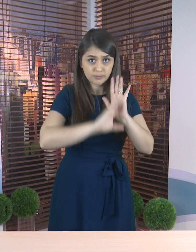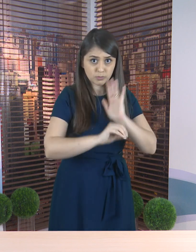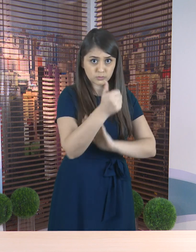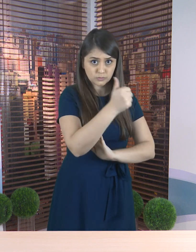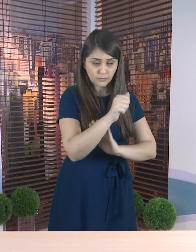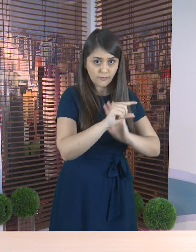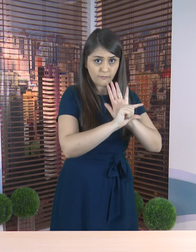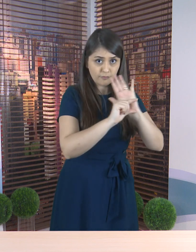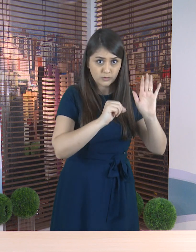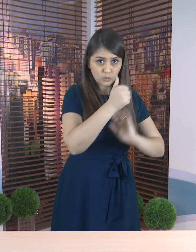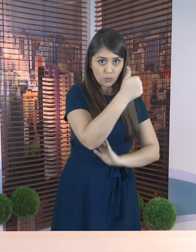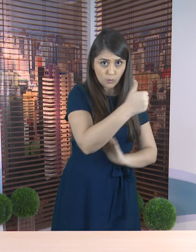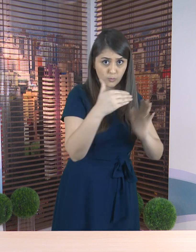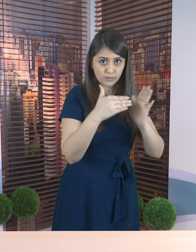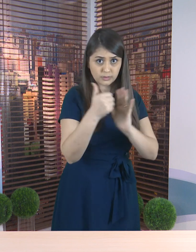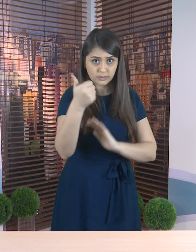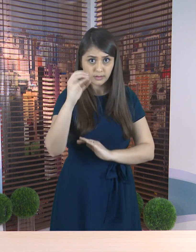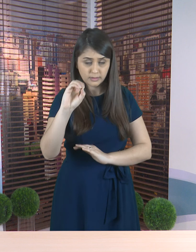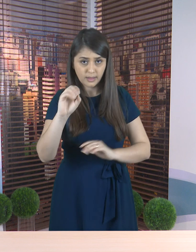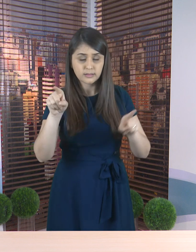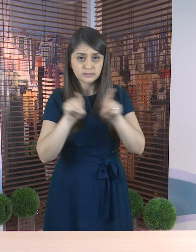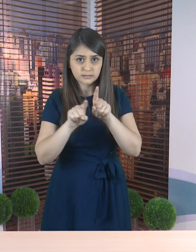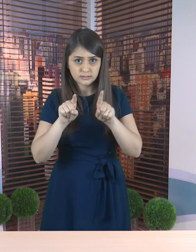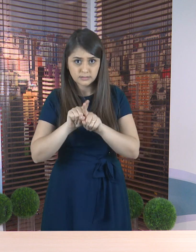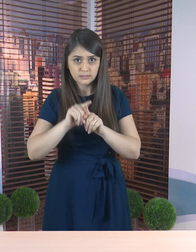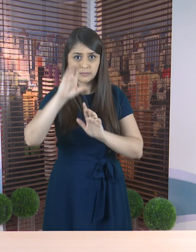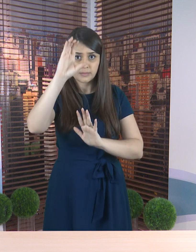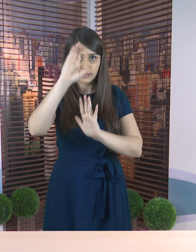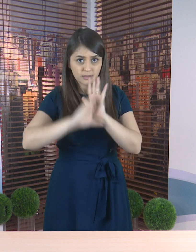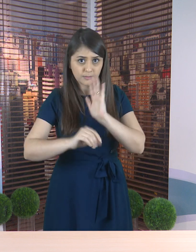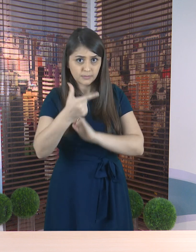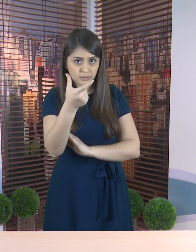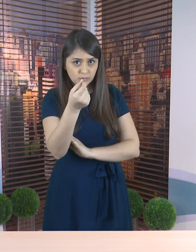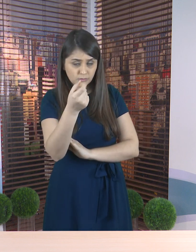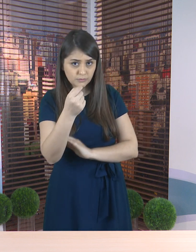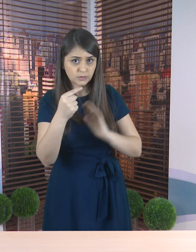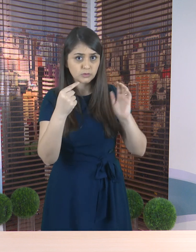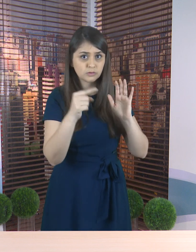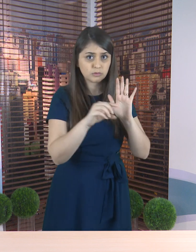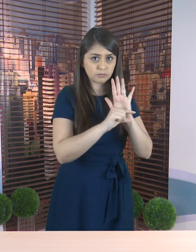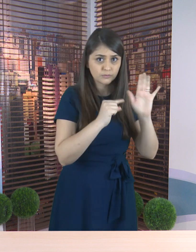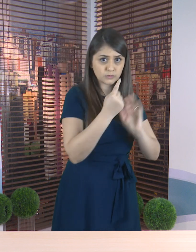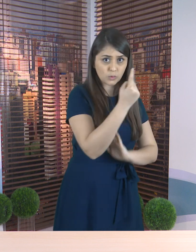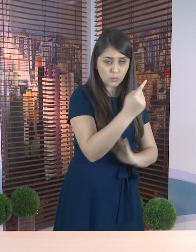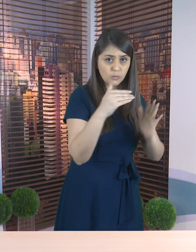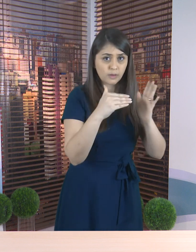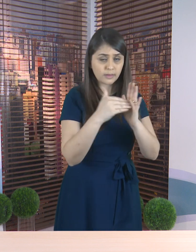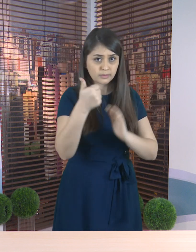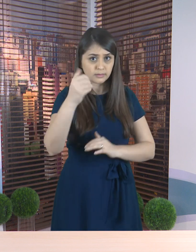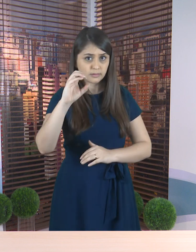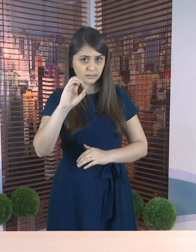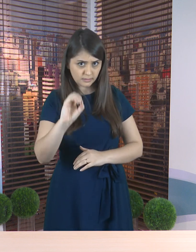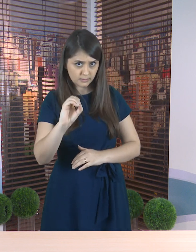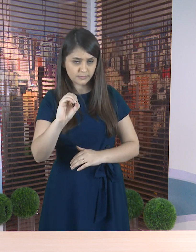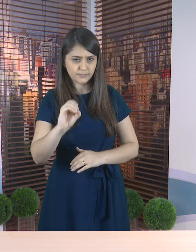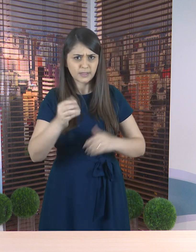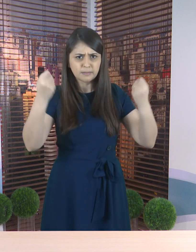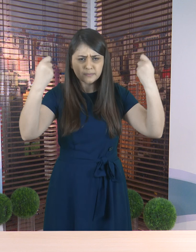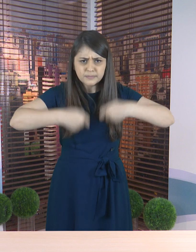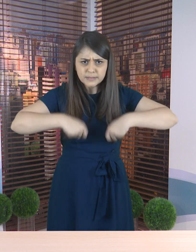e prossiga na compreensão da vontade de Deus, ok? Estamos de volta para mais uma aula sobre o livro de